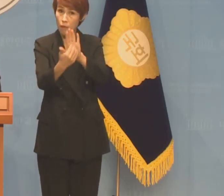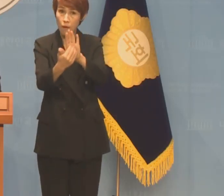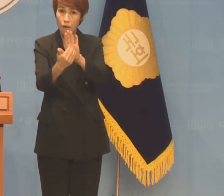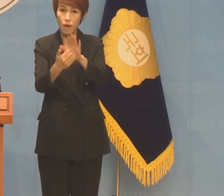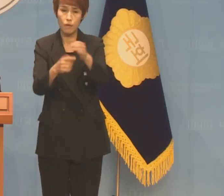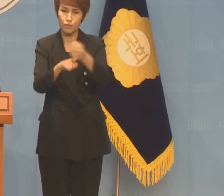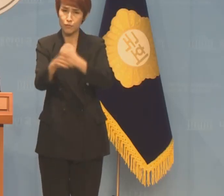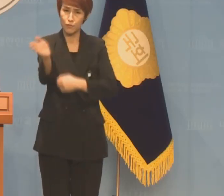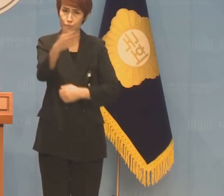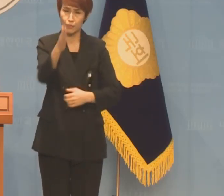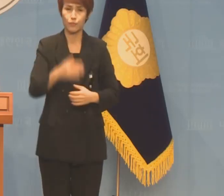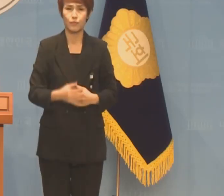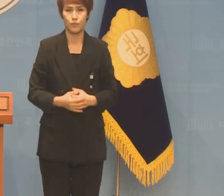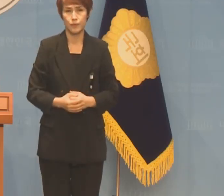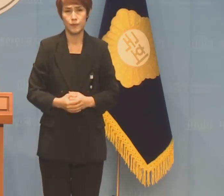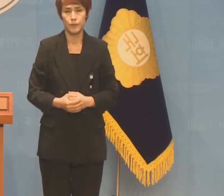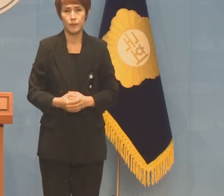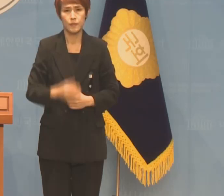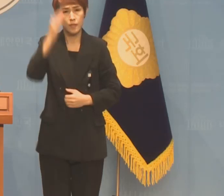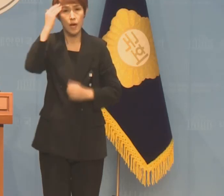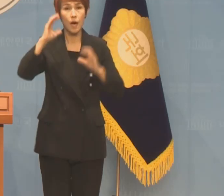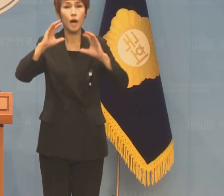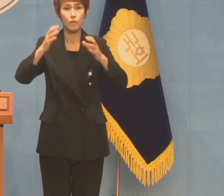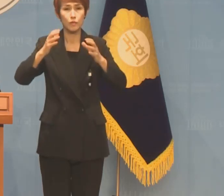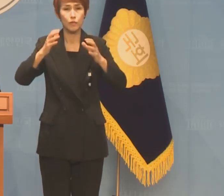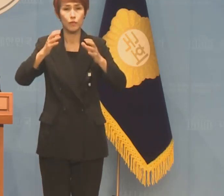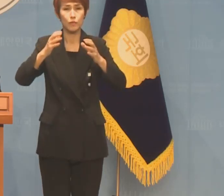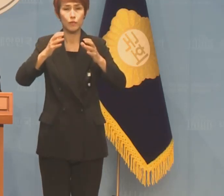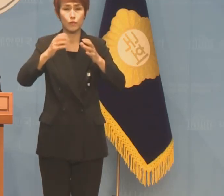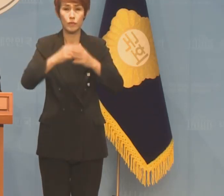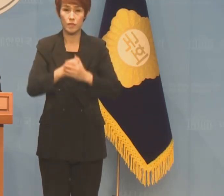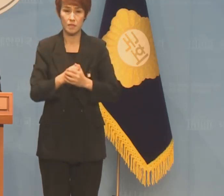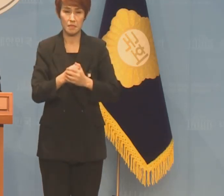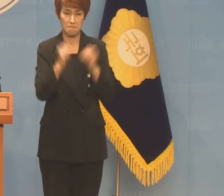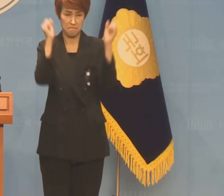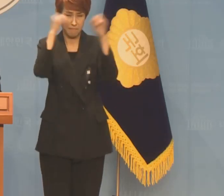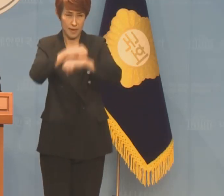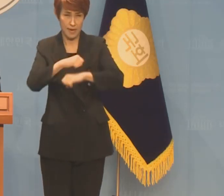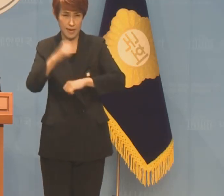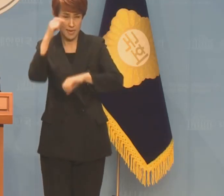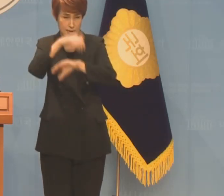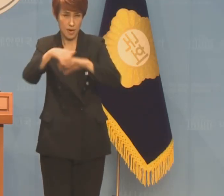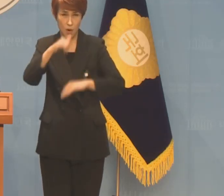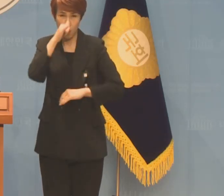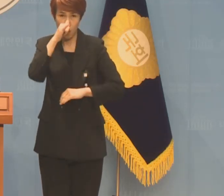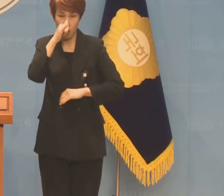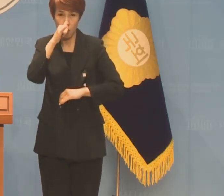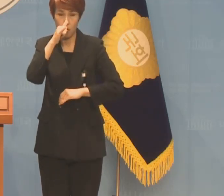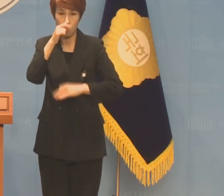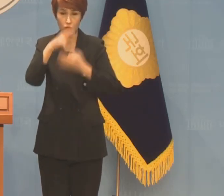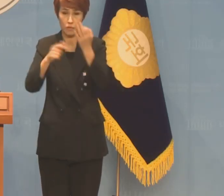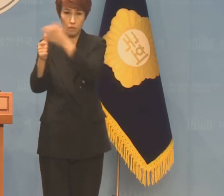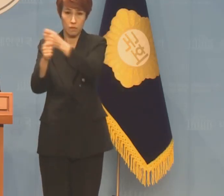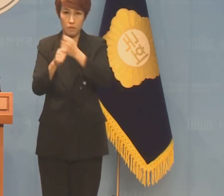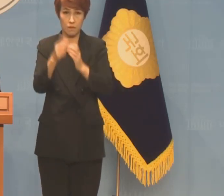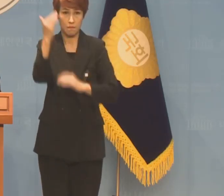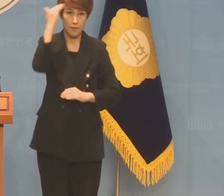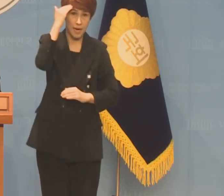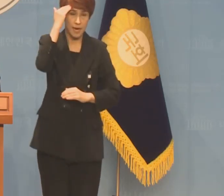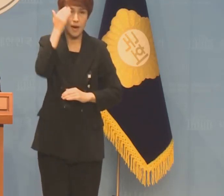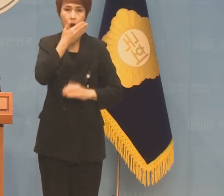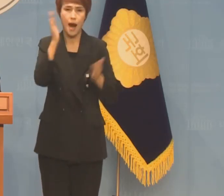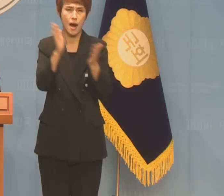근거는 없습니다. 대한민국 전복을 기도한 내란 수괴의 체포를 방해한다면 내란